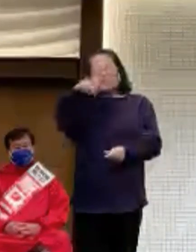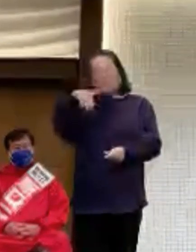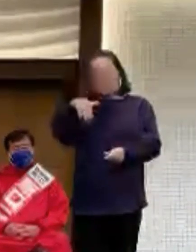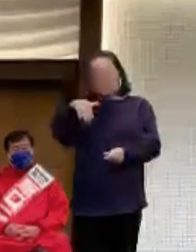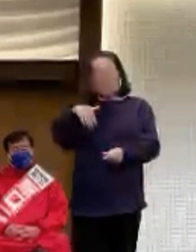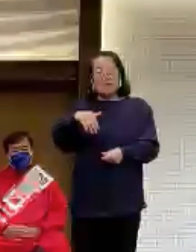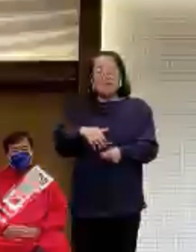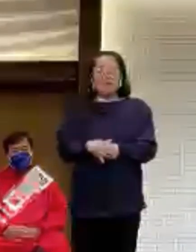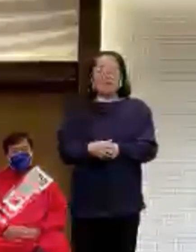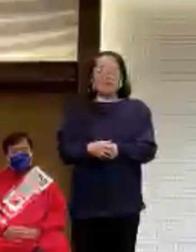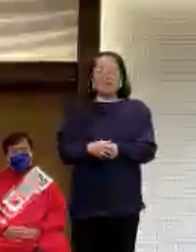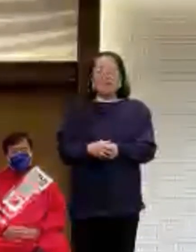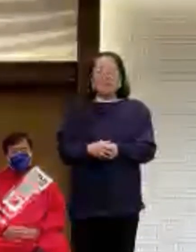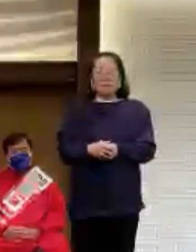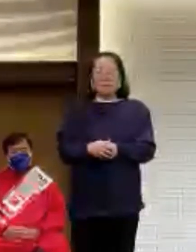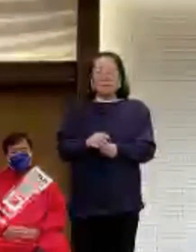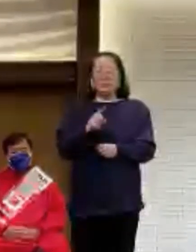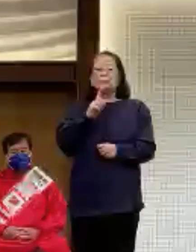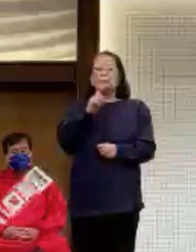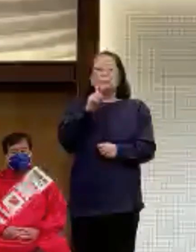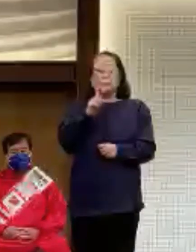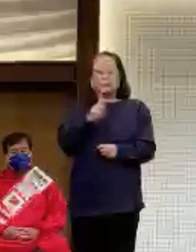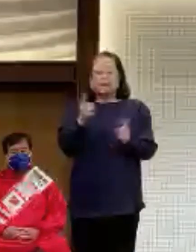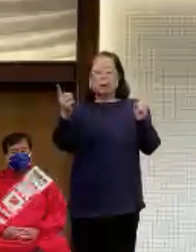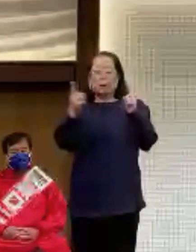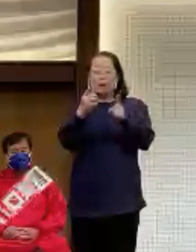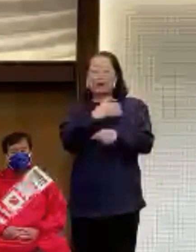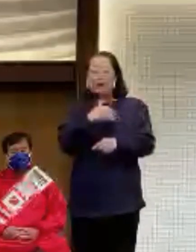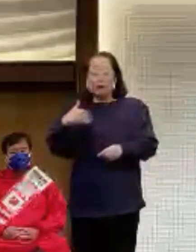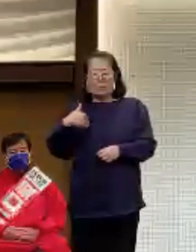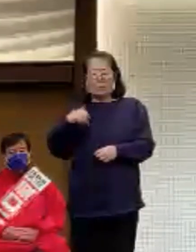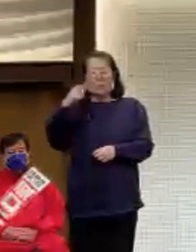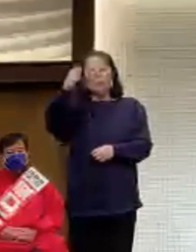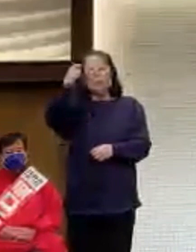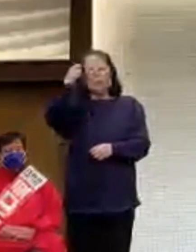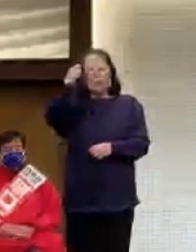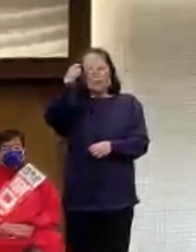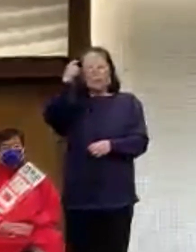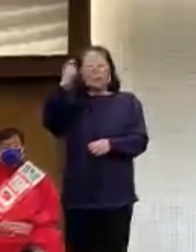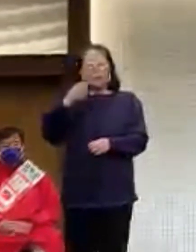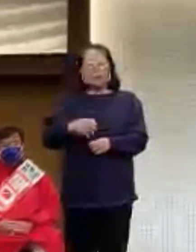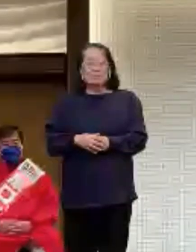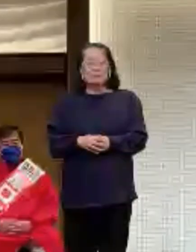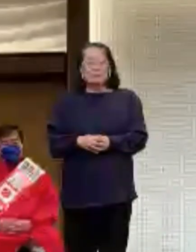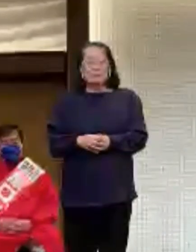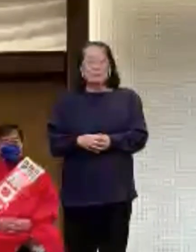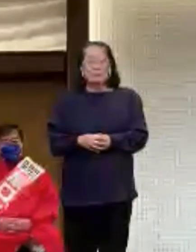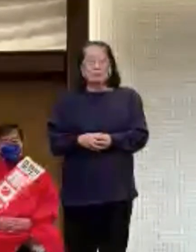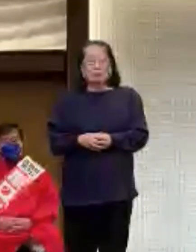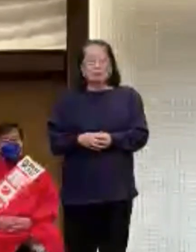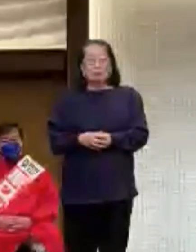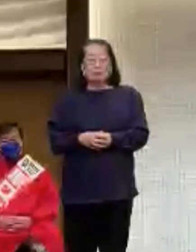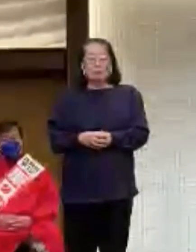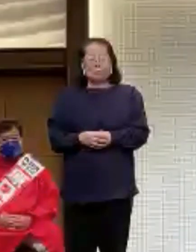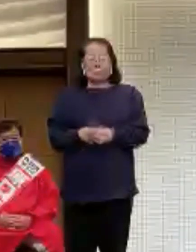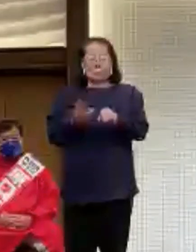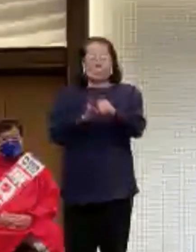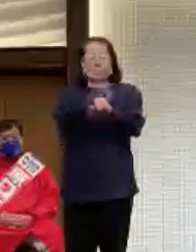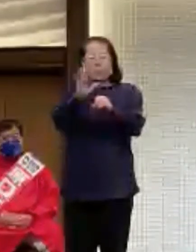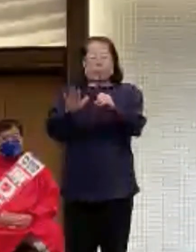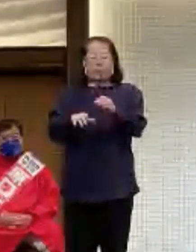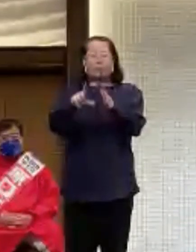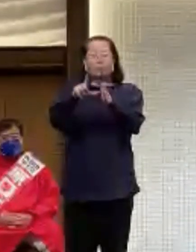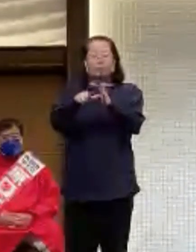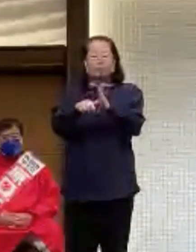ねということでお会いできたらと思っております。あんまり長くなるとコロナ禍